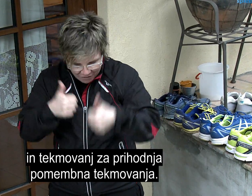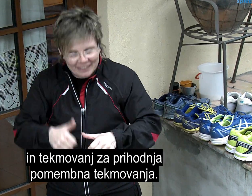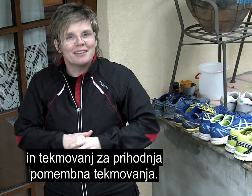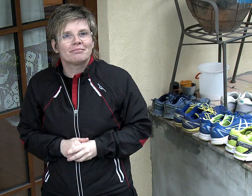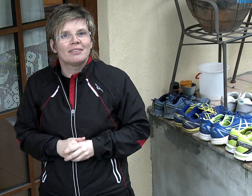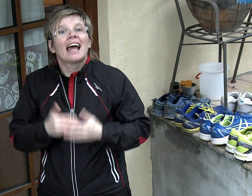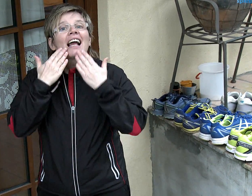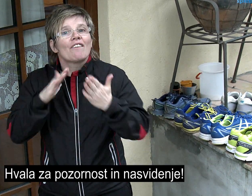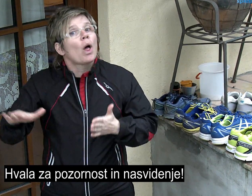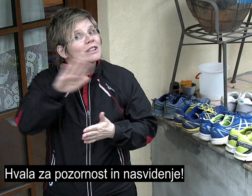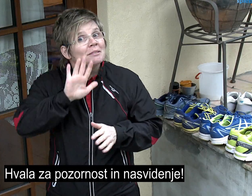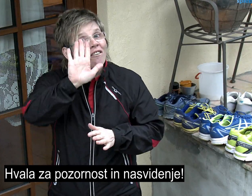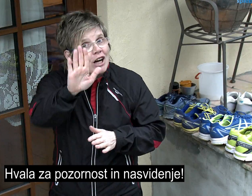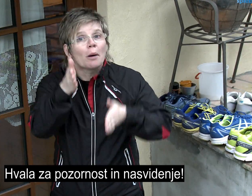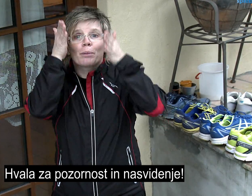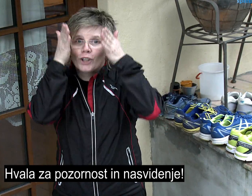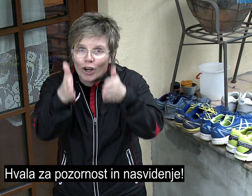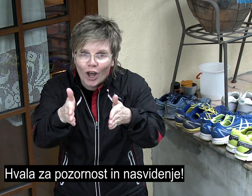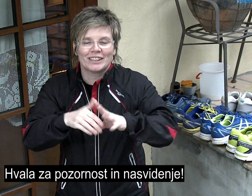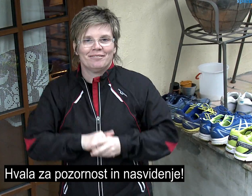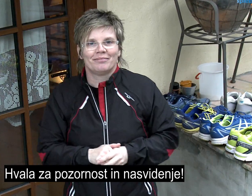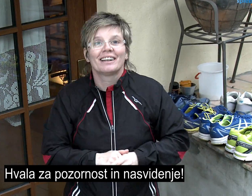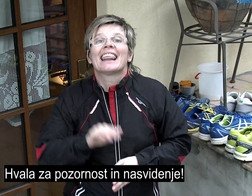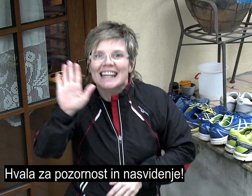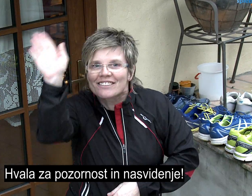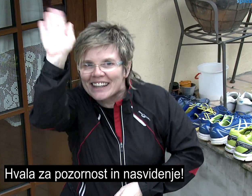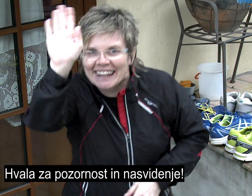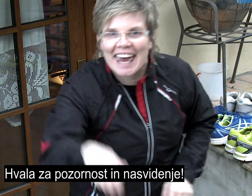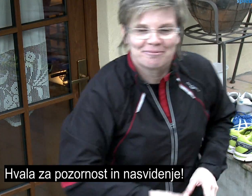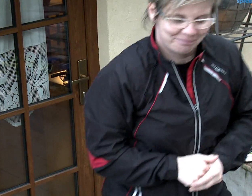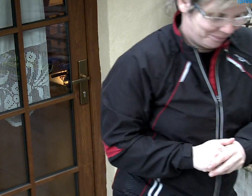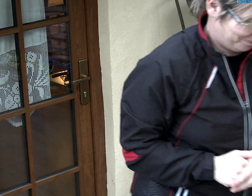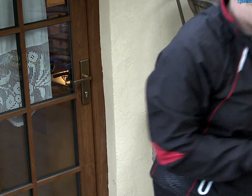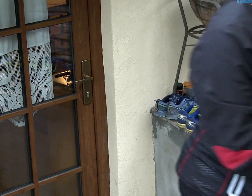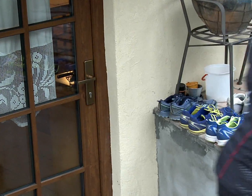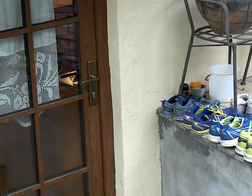tekmada. Hvala vsem, da vas podar, da se videti.